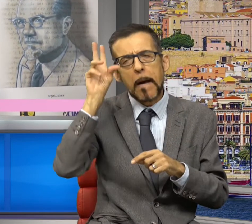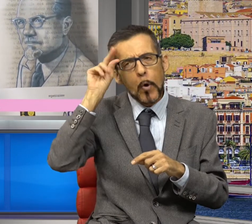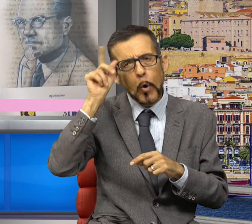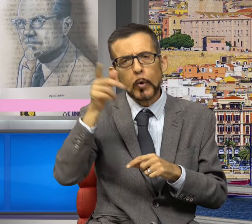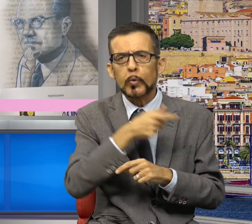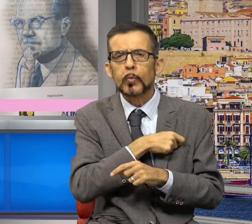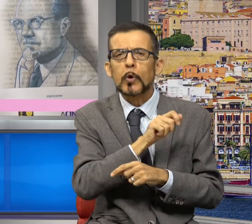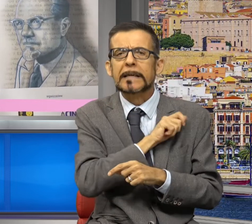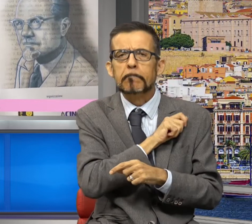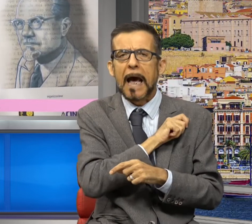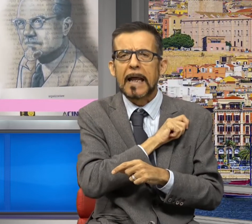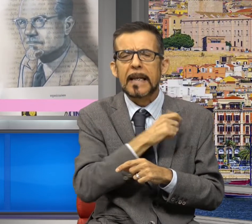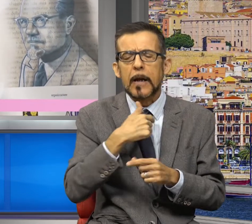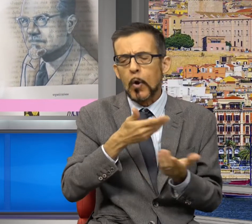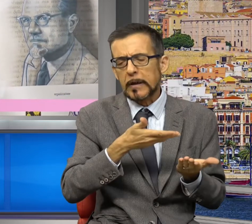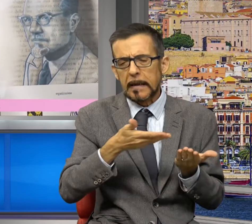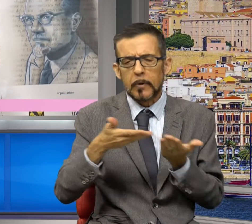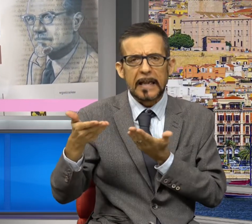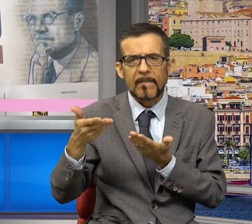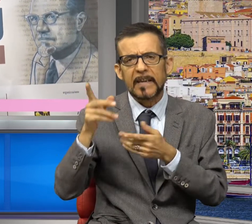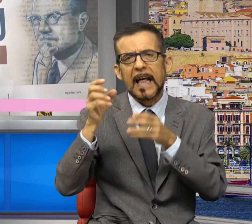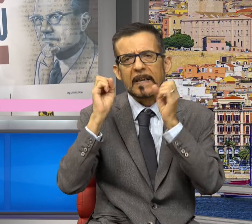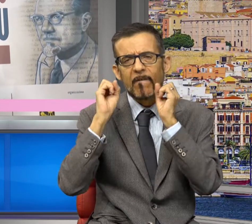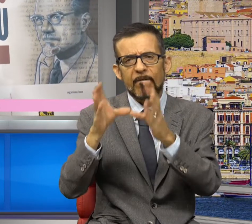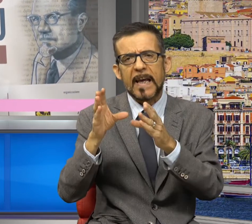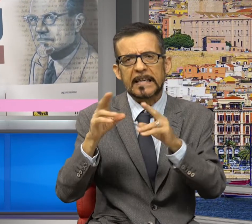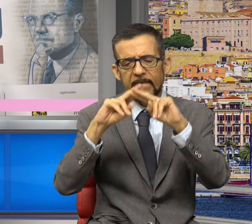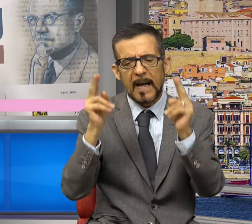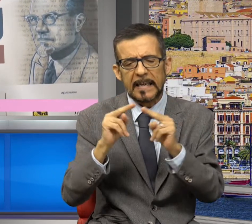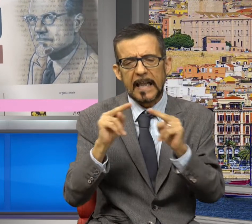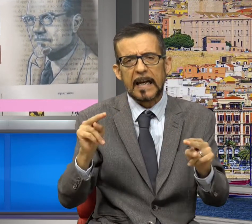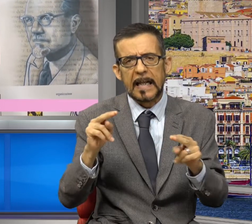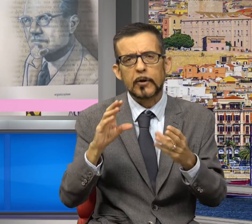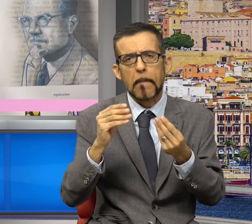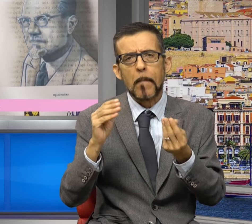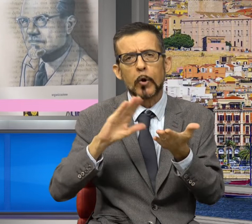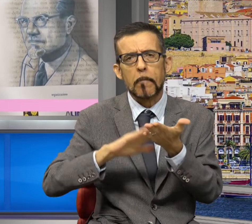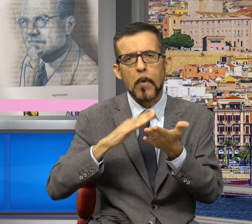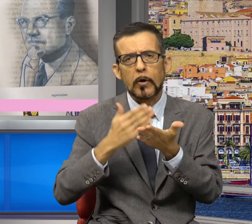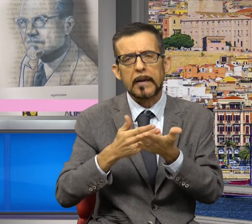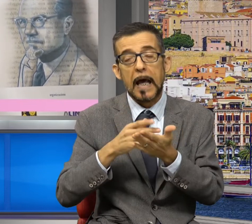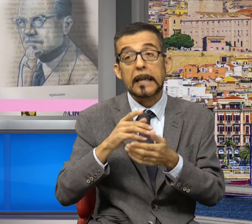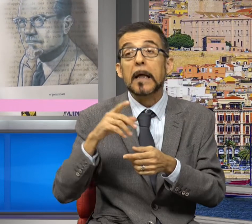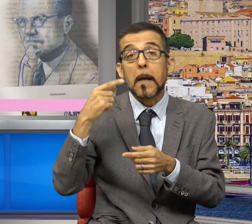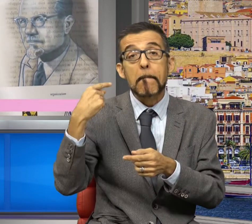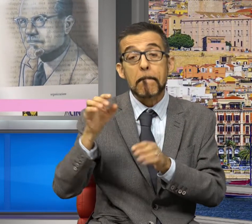siamo stati invitati ad un festival internazionale molto importante, tra l'altro da lui fondato. E da questo